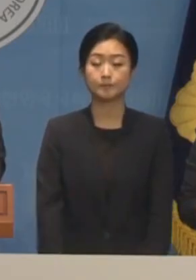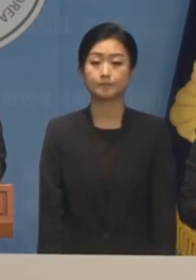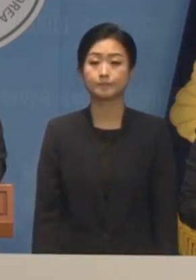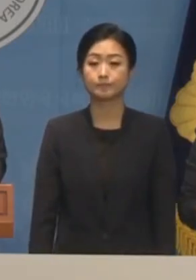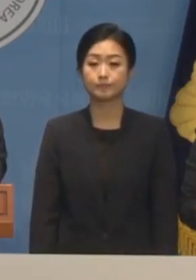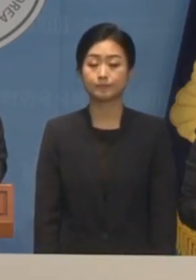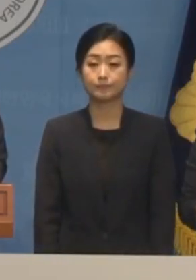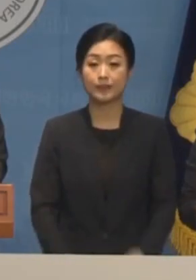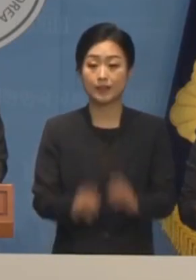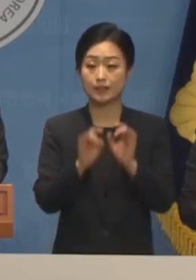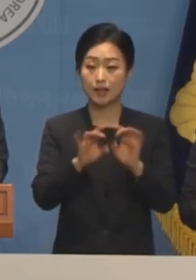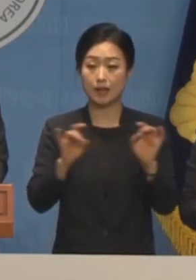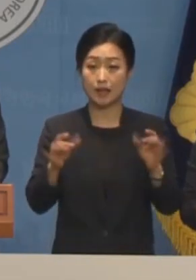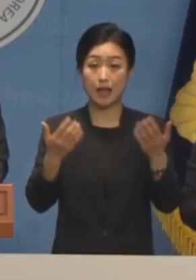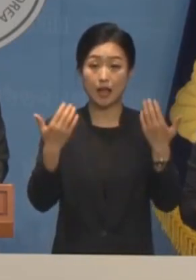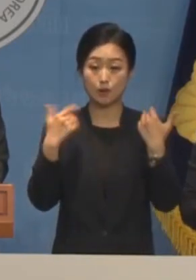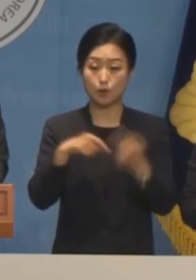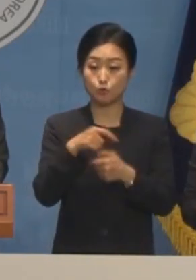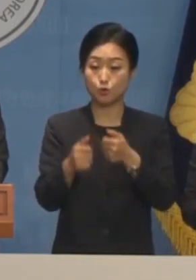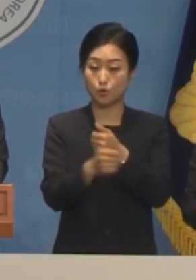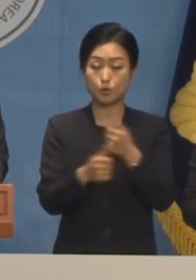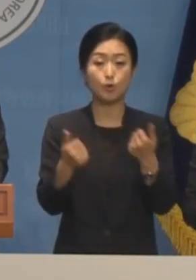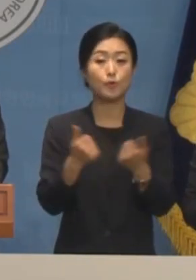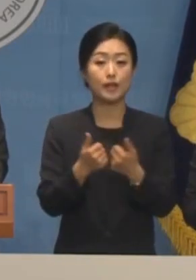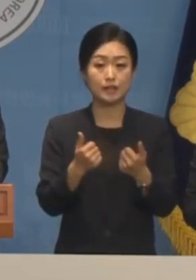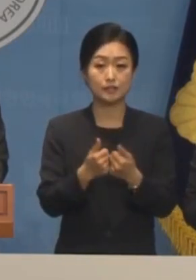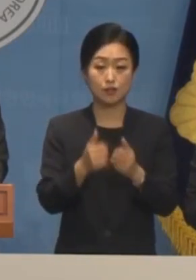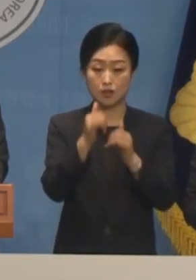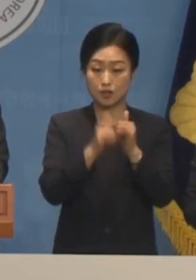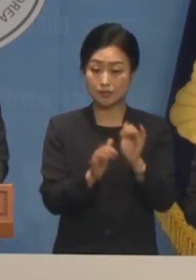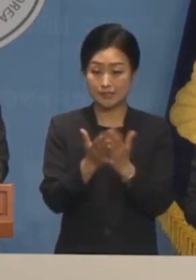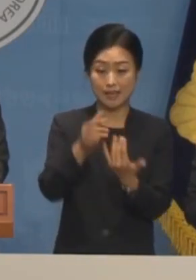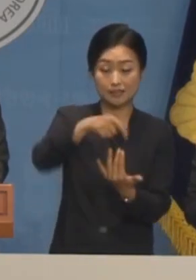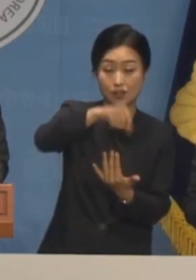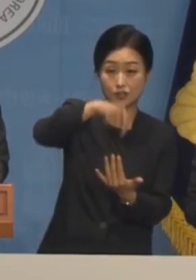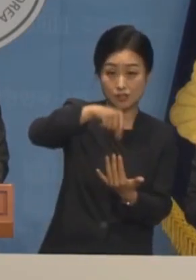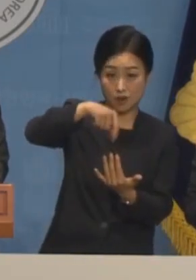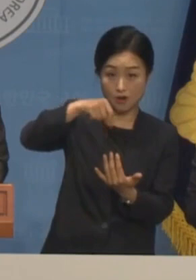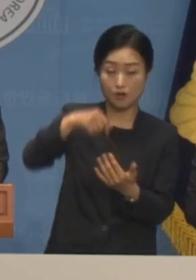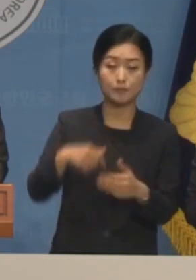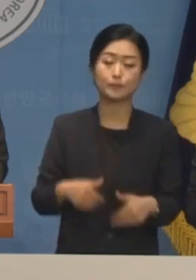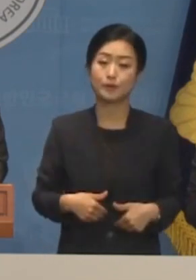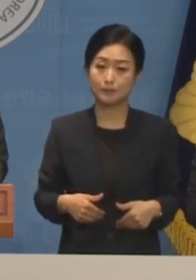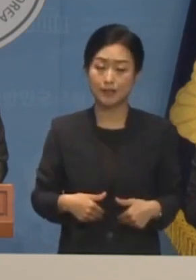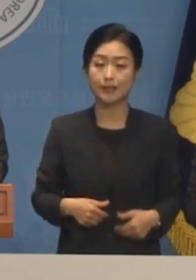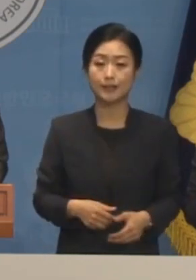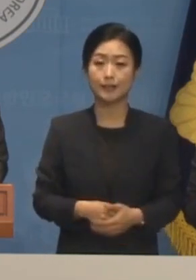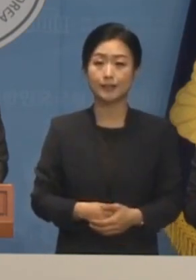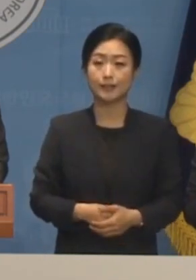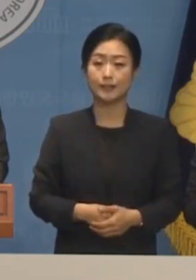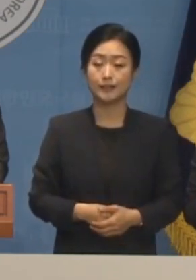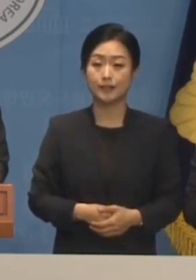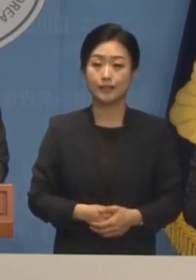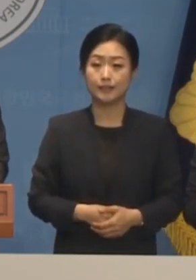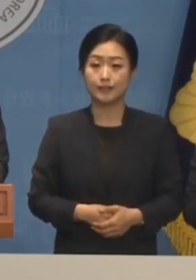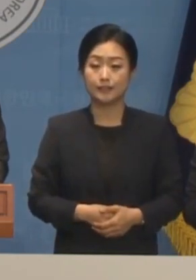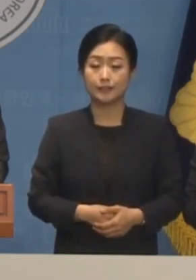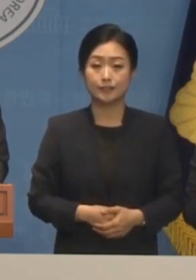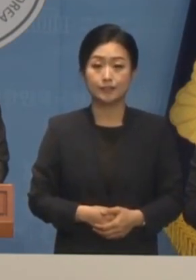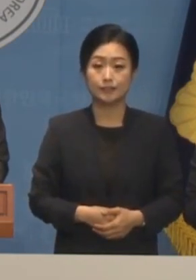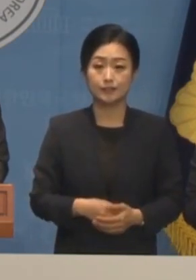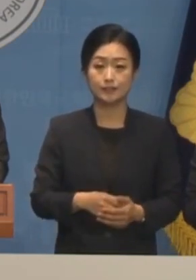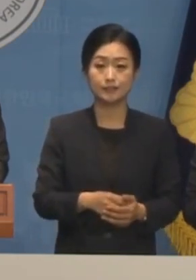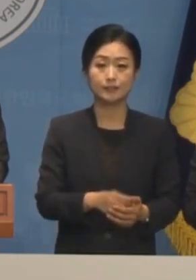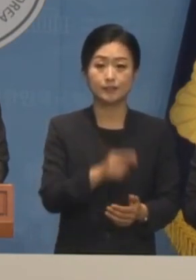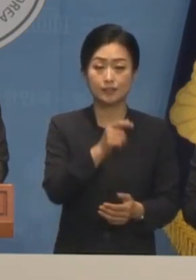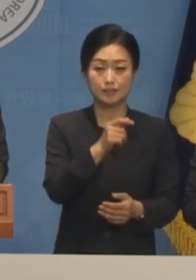곧 각 학교 운영 연회의 한국사 교과서 선정 절차에 들어갈 예정입니다 그 어떤 경우에도 여순